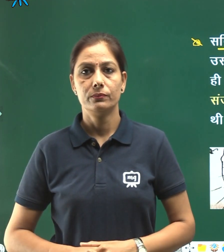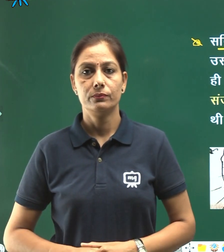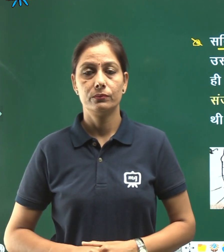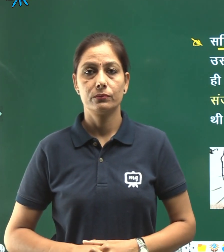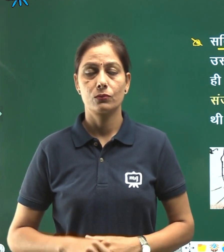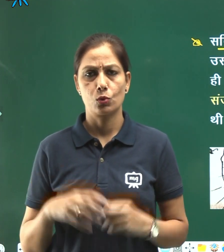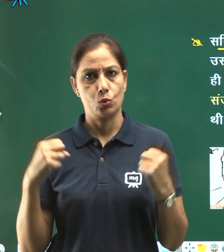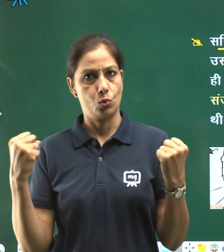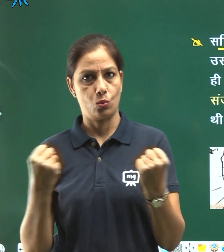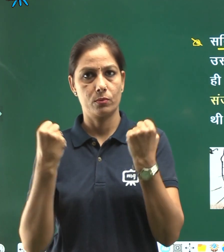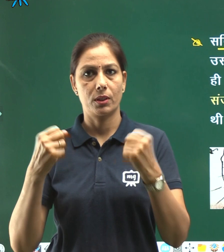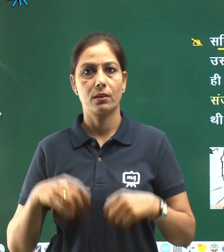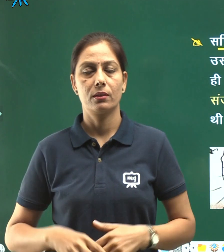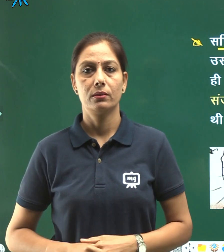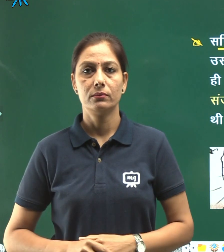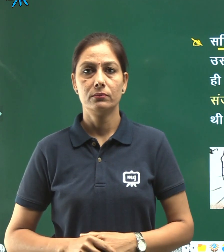जोश भरकर